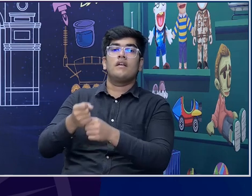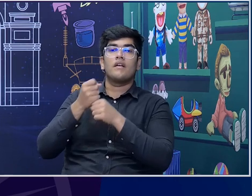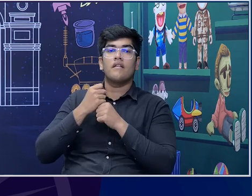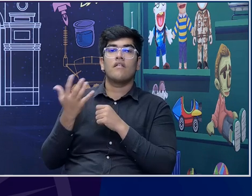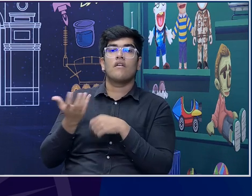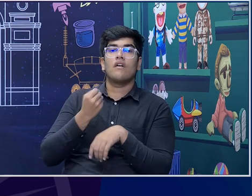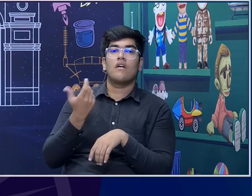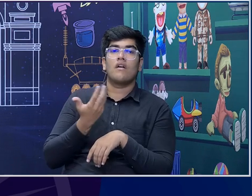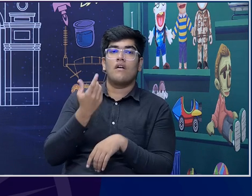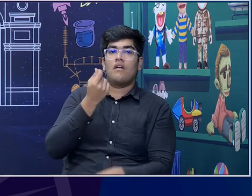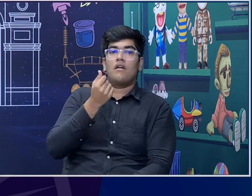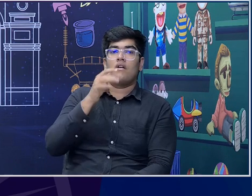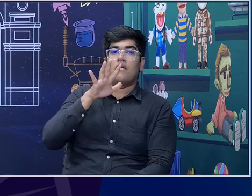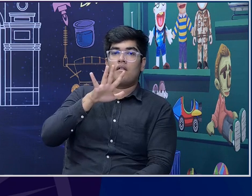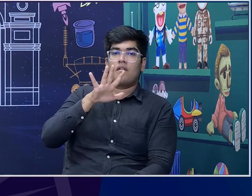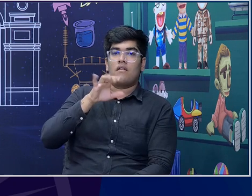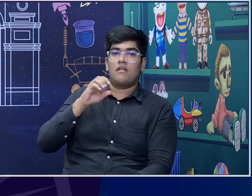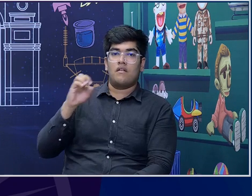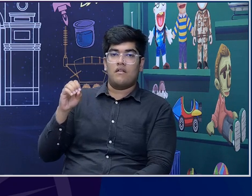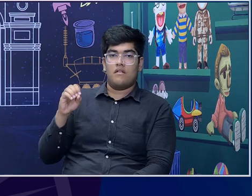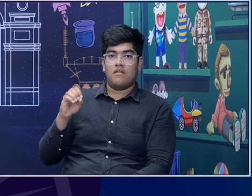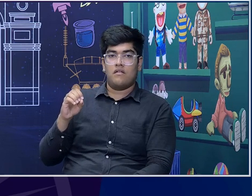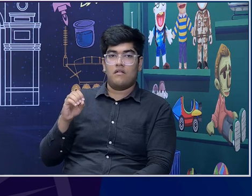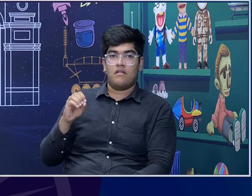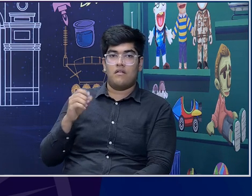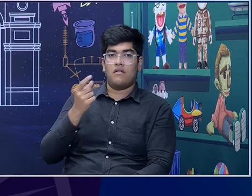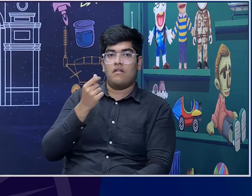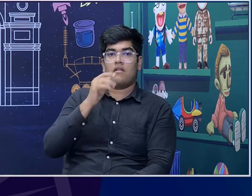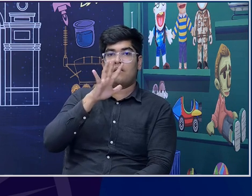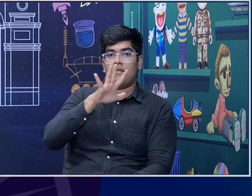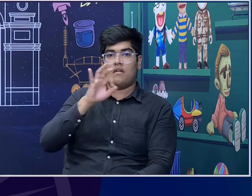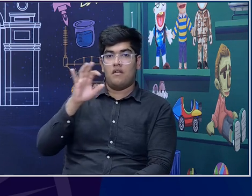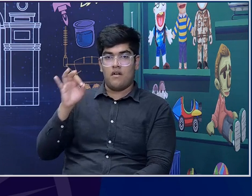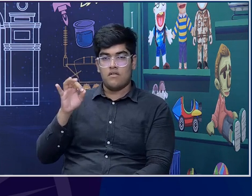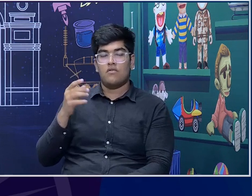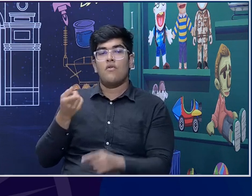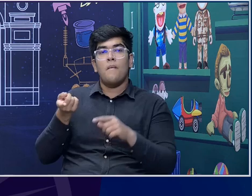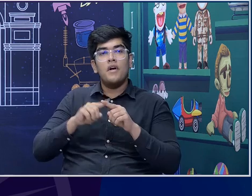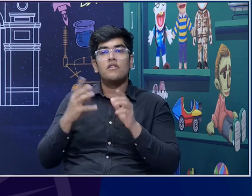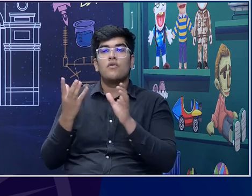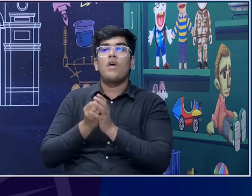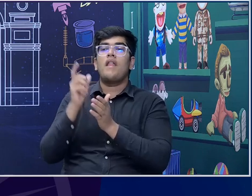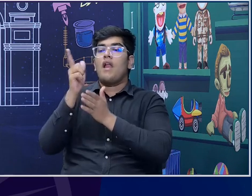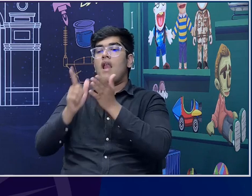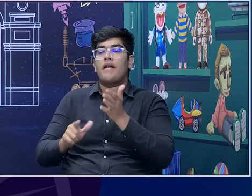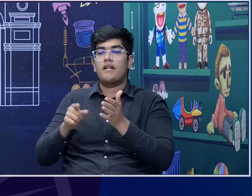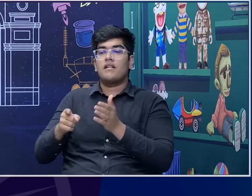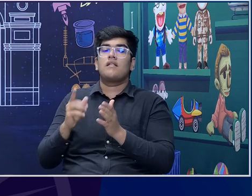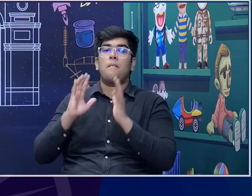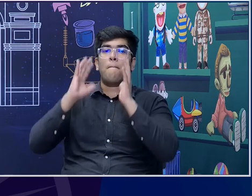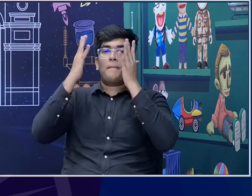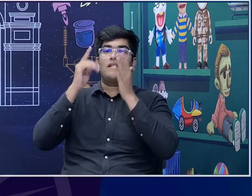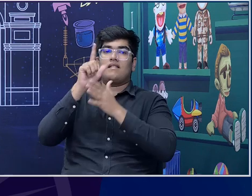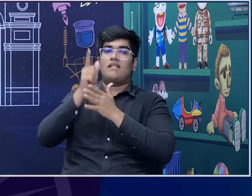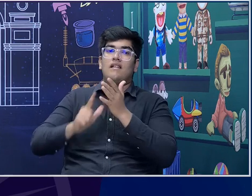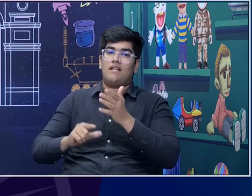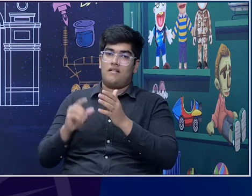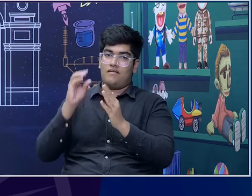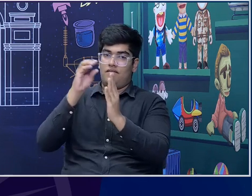500 रुपे और साथ में एक प्रशस्ती पत्र तो बच्चों लेकिन इन सब के साथ